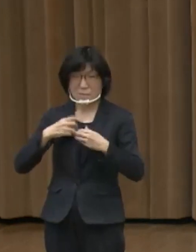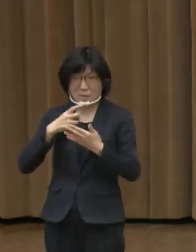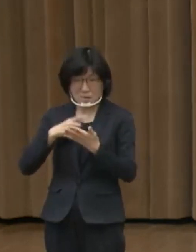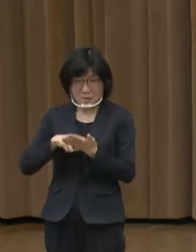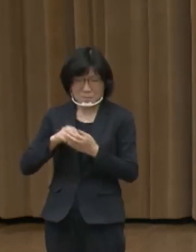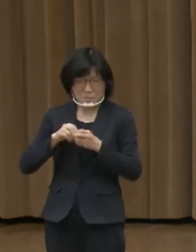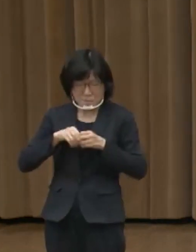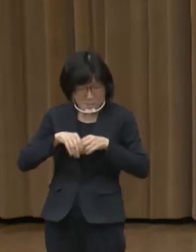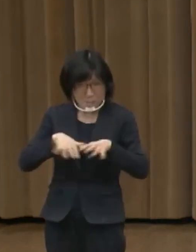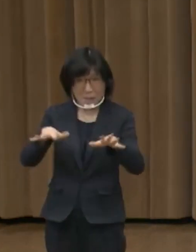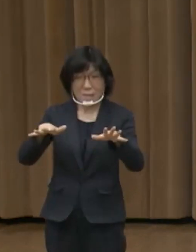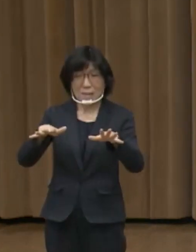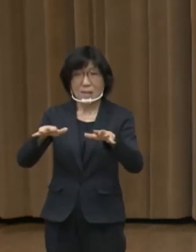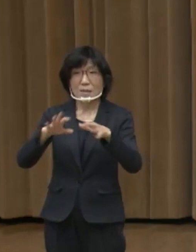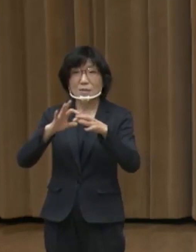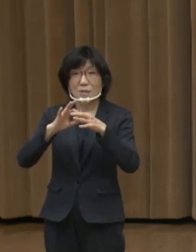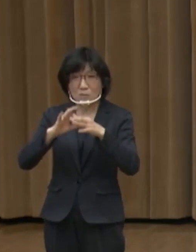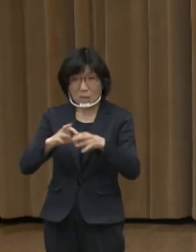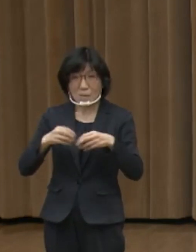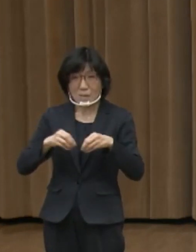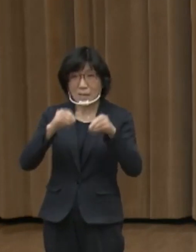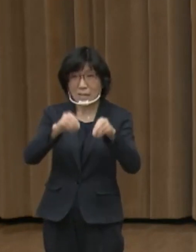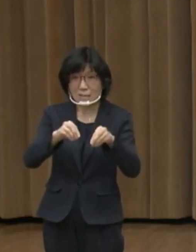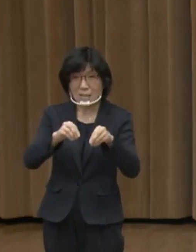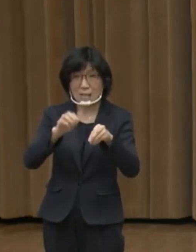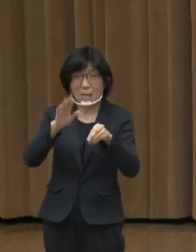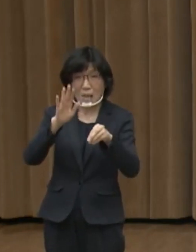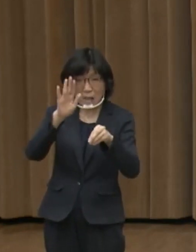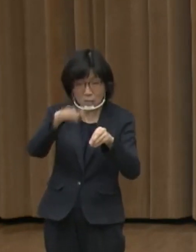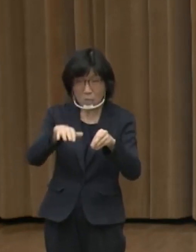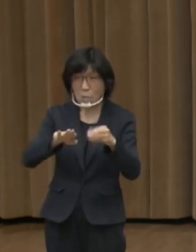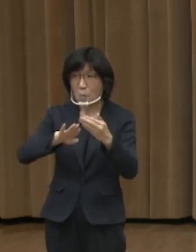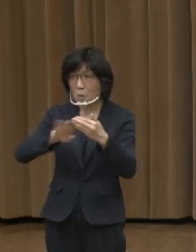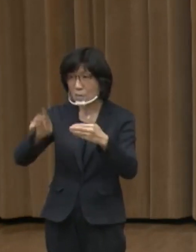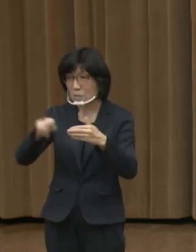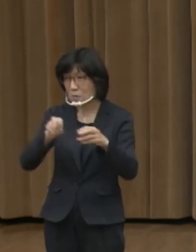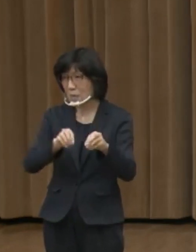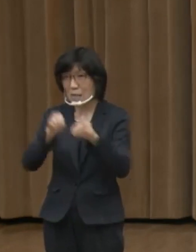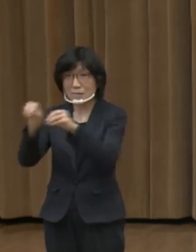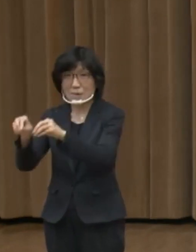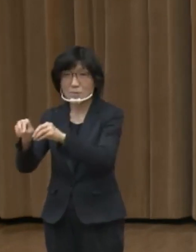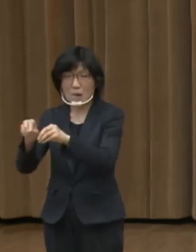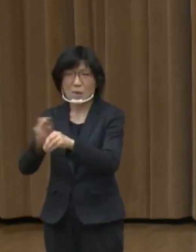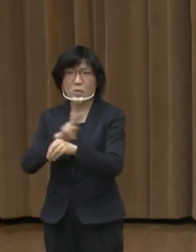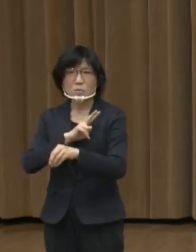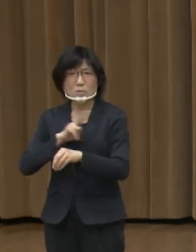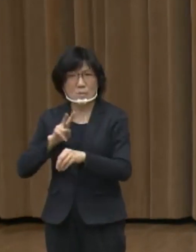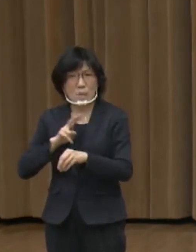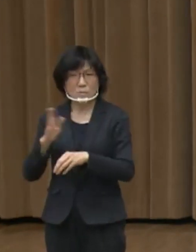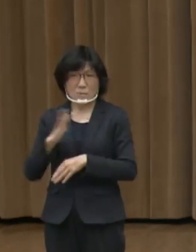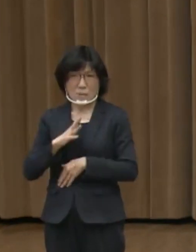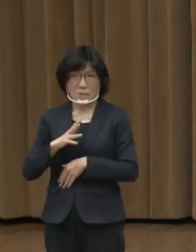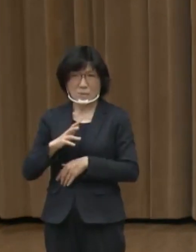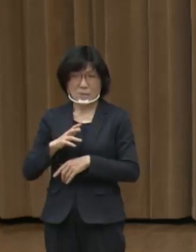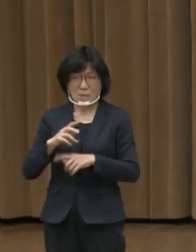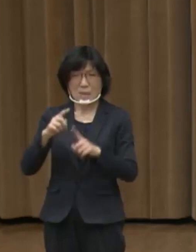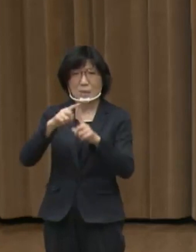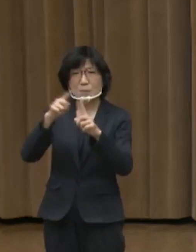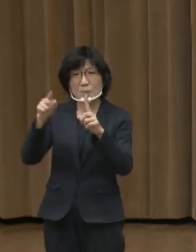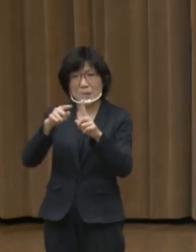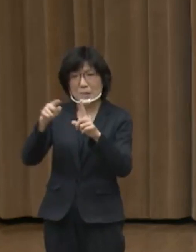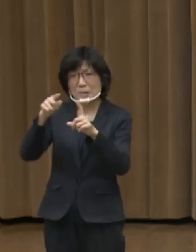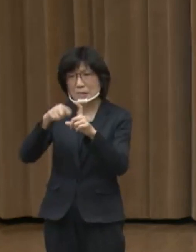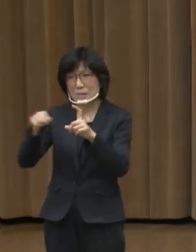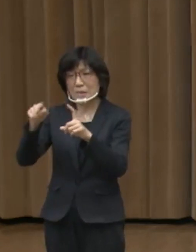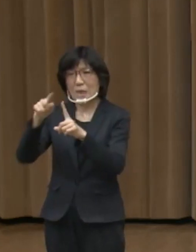く、誰かに感染してから別な方に感染するまでが2日程度、 PCR 検査では